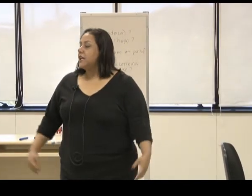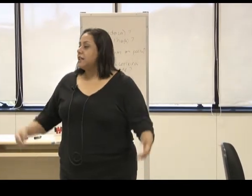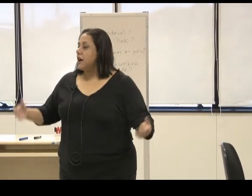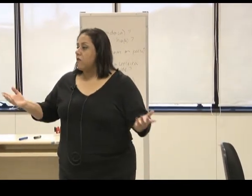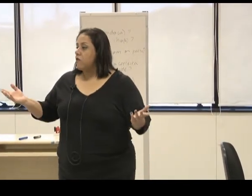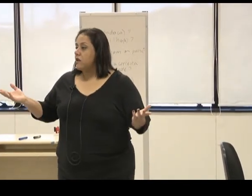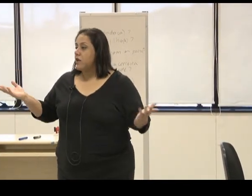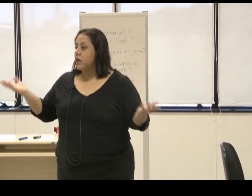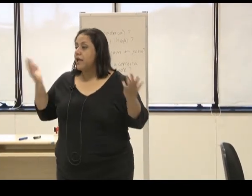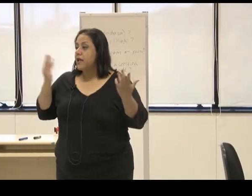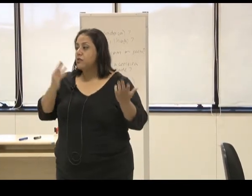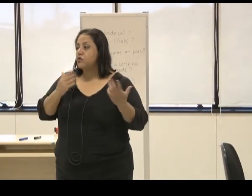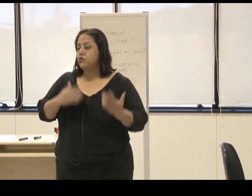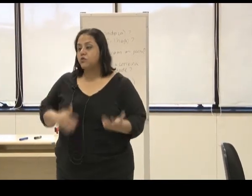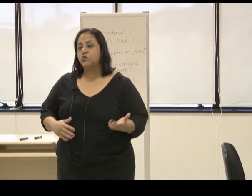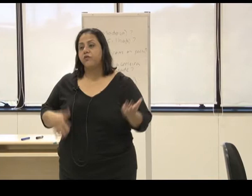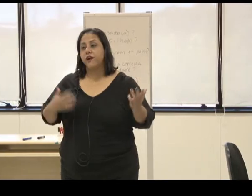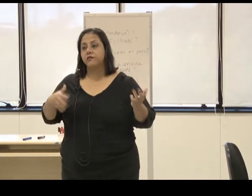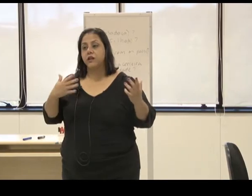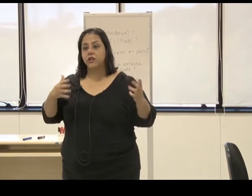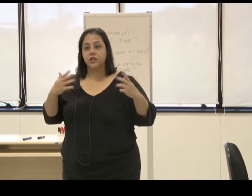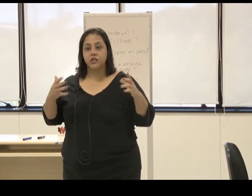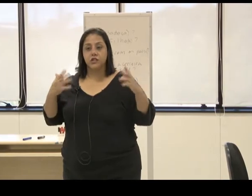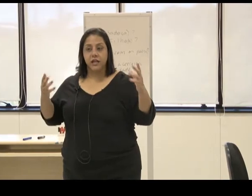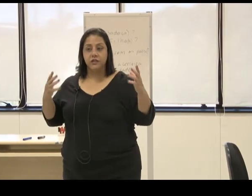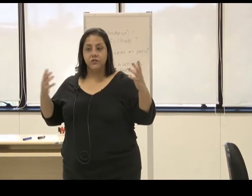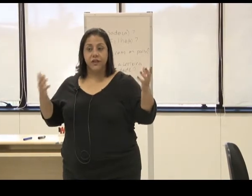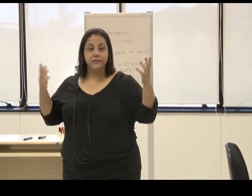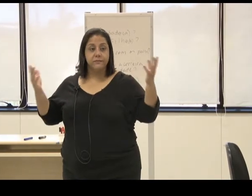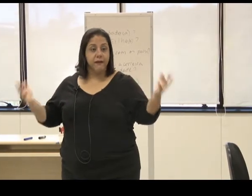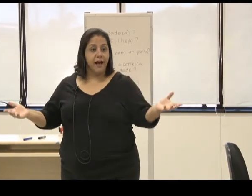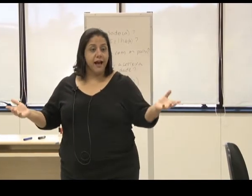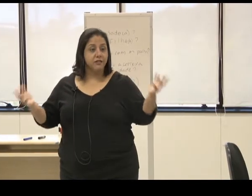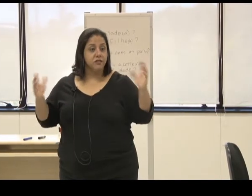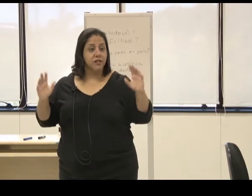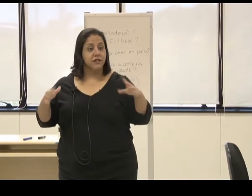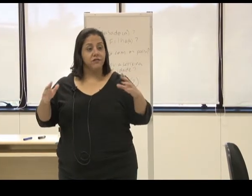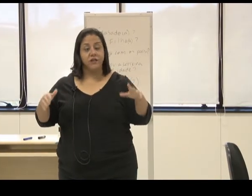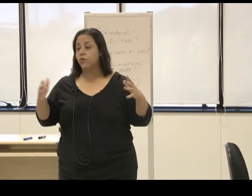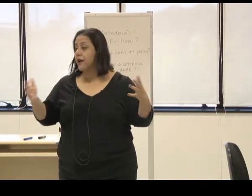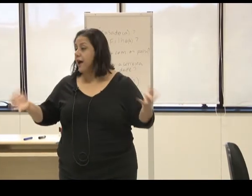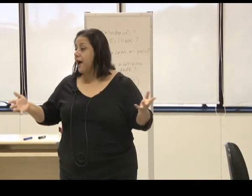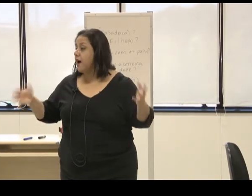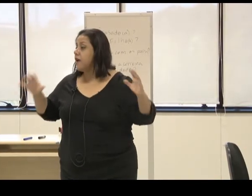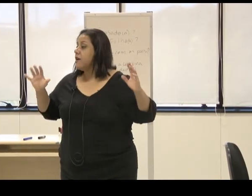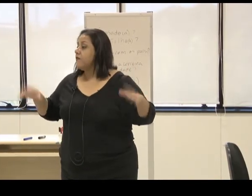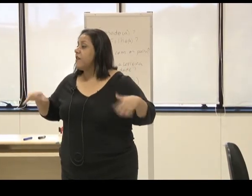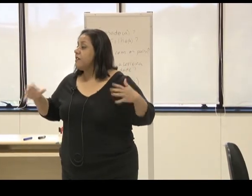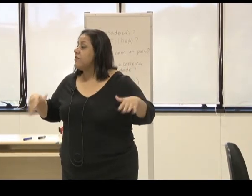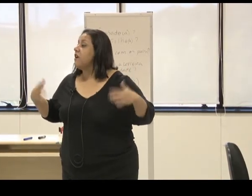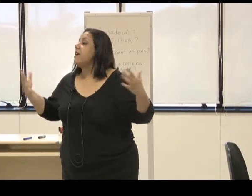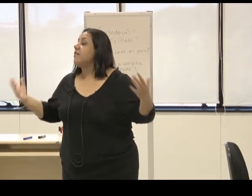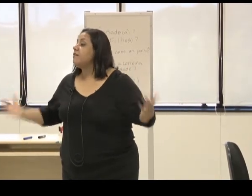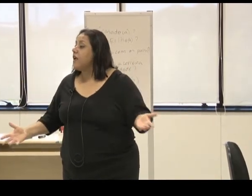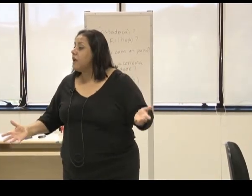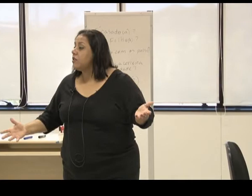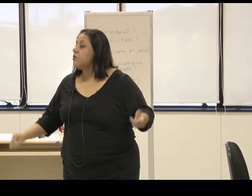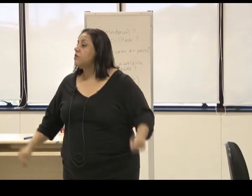Então, isso tudo faz com que a gente tente ver espaço, tenta ver lugar, tenta ver evento,